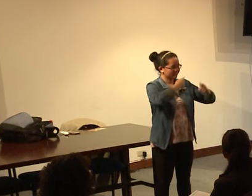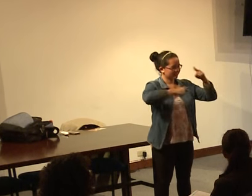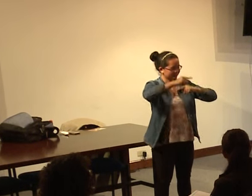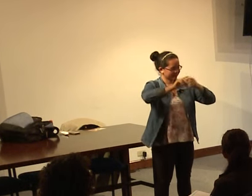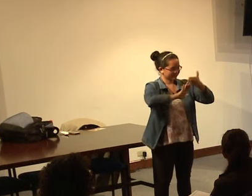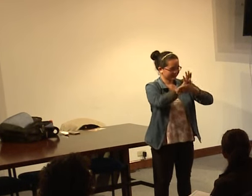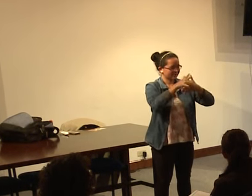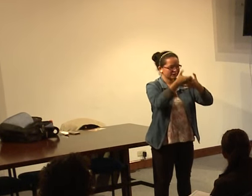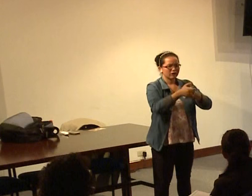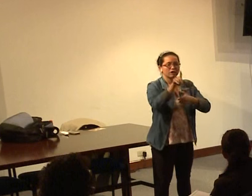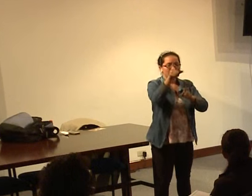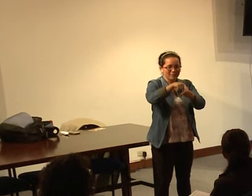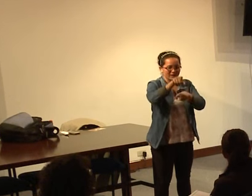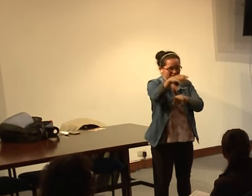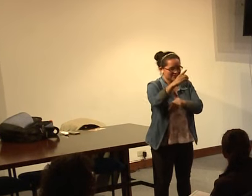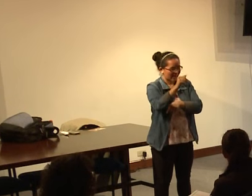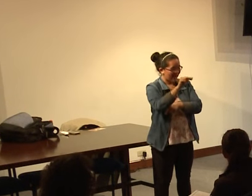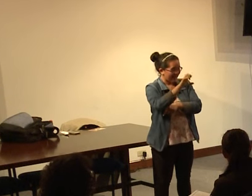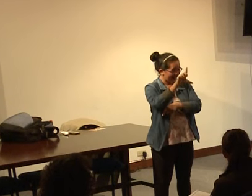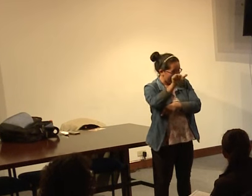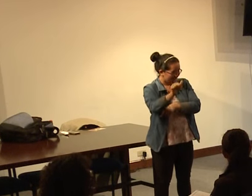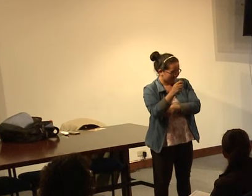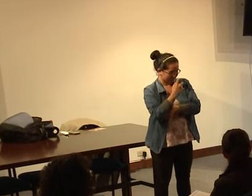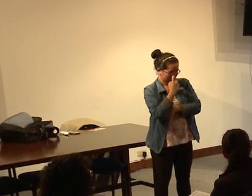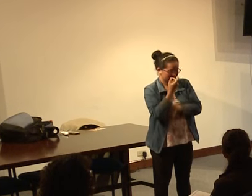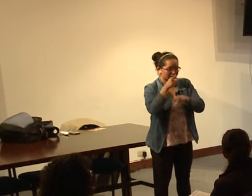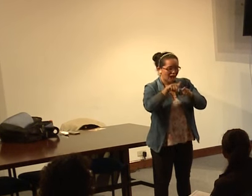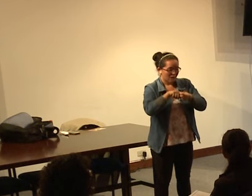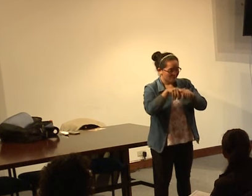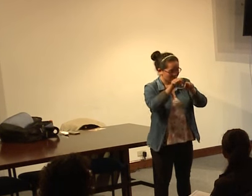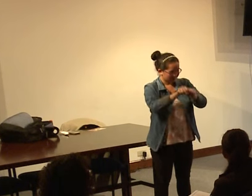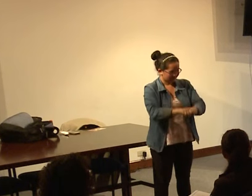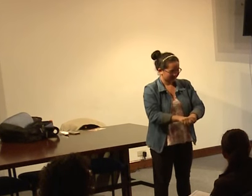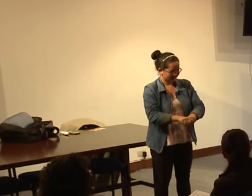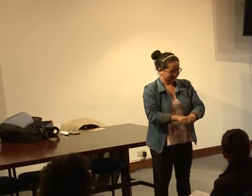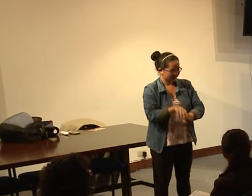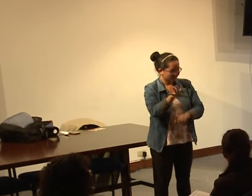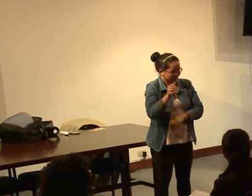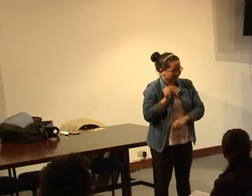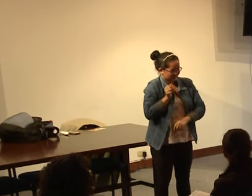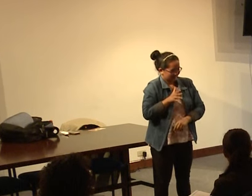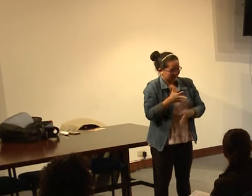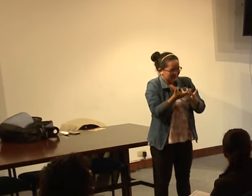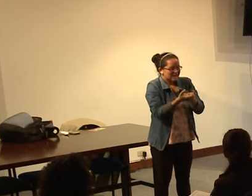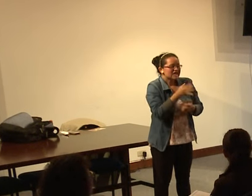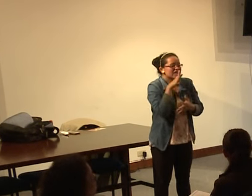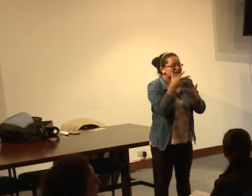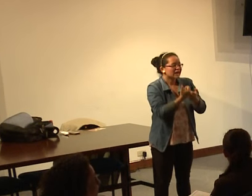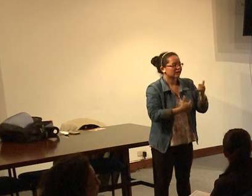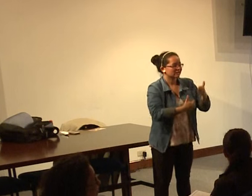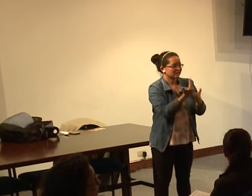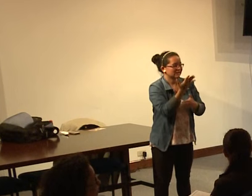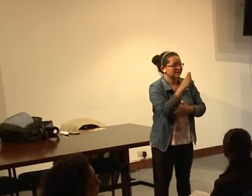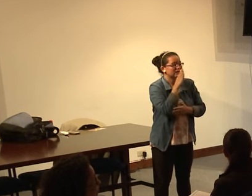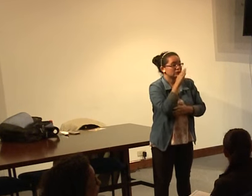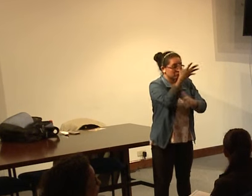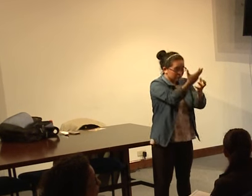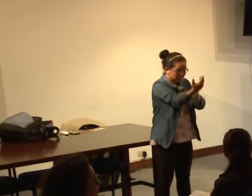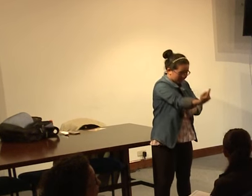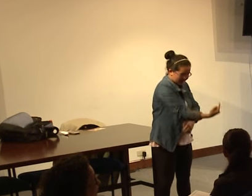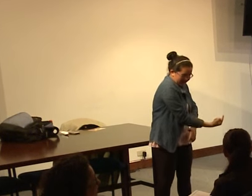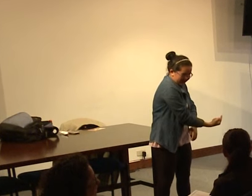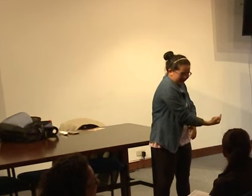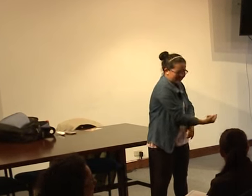y... ¿Daniela? Y Daniela también nos ayudara con la descripción que también hicimos. Entonces, no sé quién quiera... ¿Quieres pasar acá? Para que no...